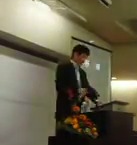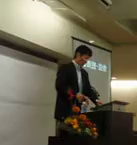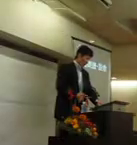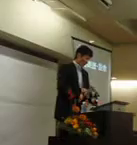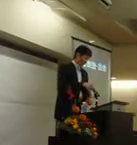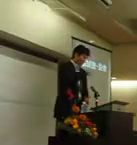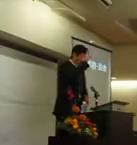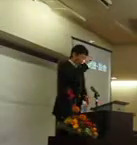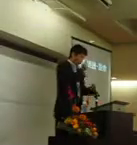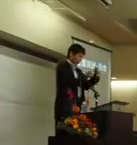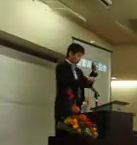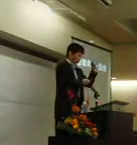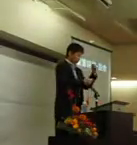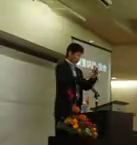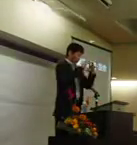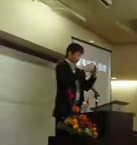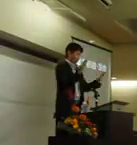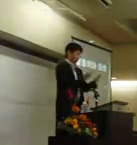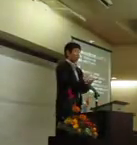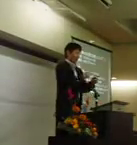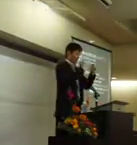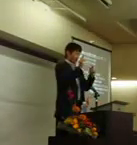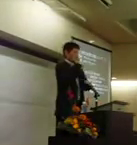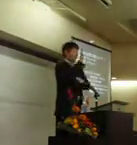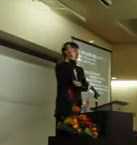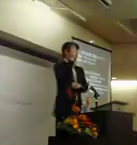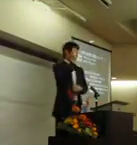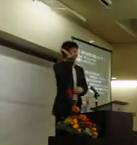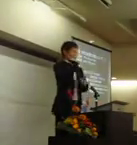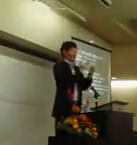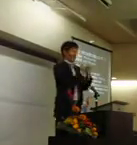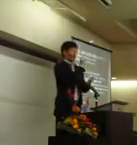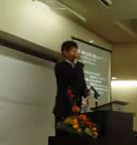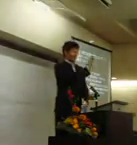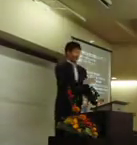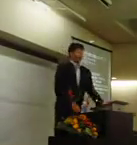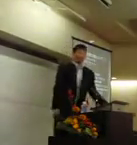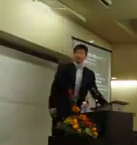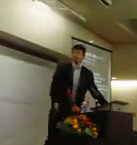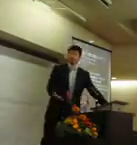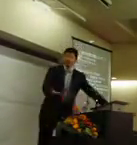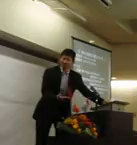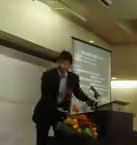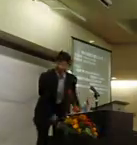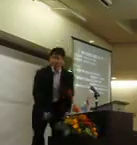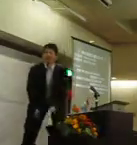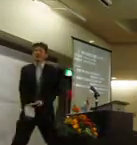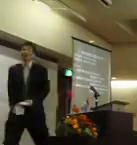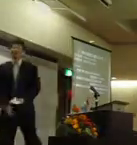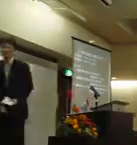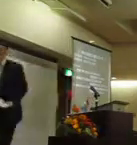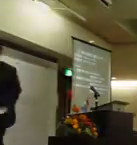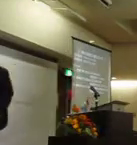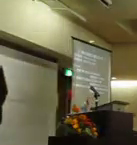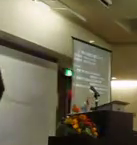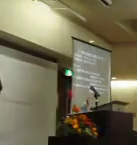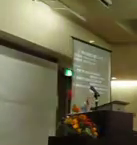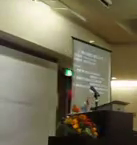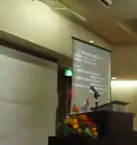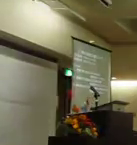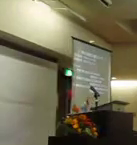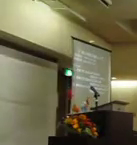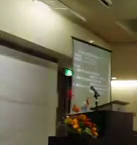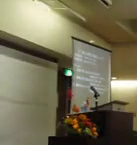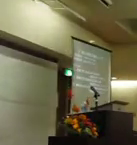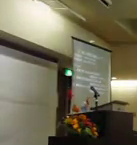アーメン。次は説教です。収穫品の御となってという題です。金戸先生、よろし